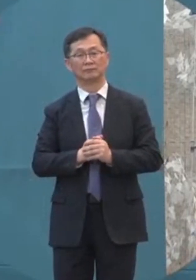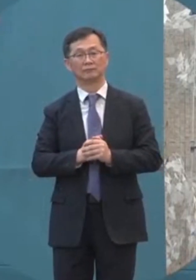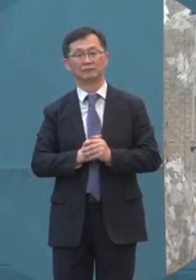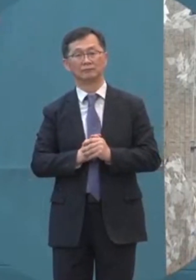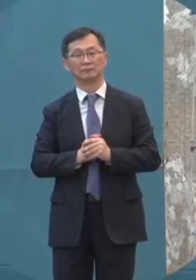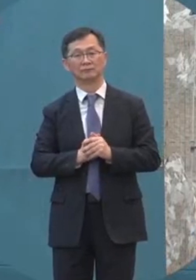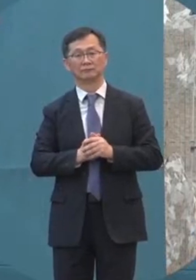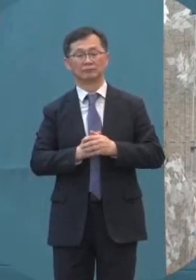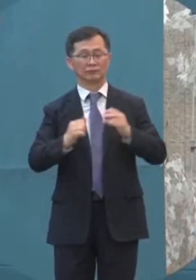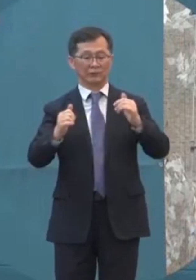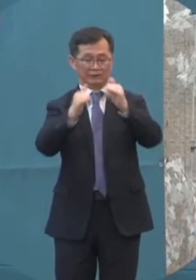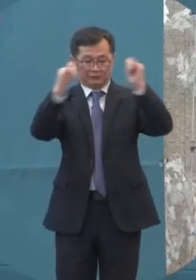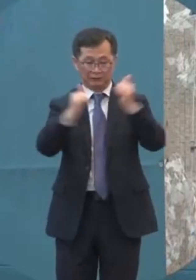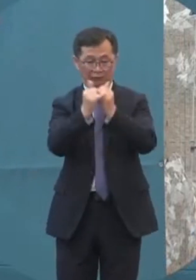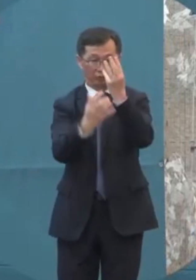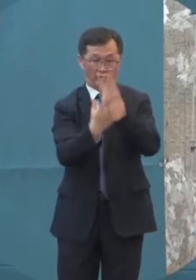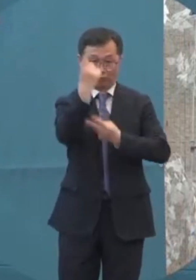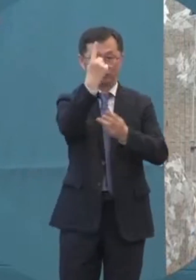사회 통합을 이루려면